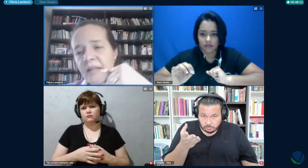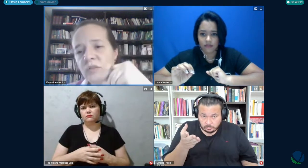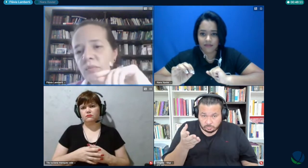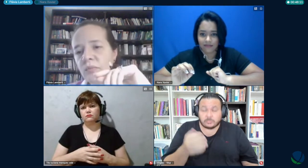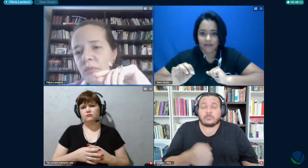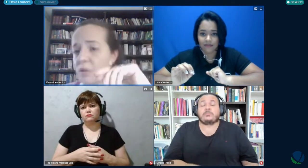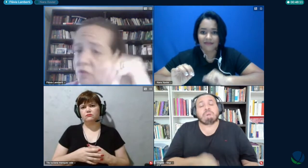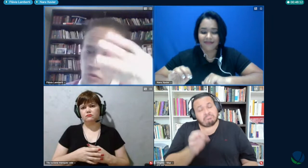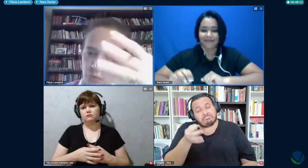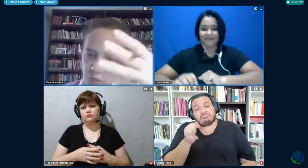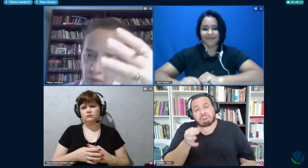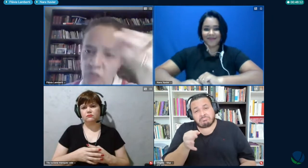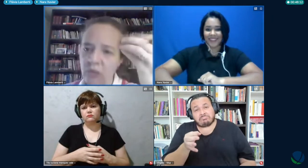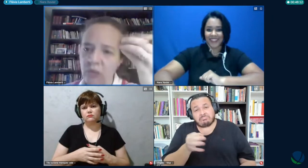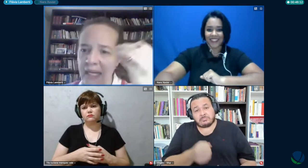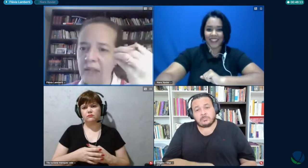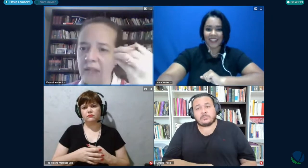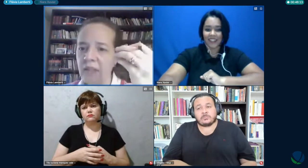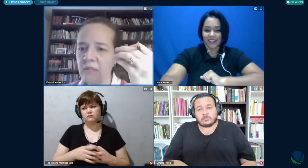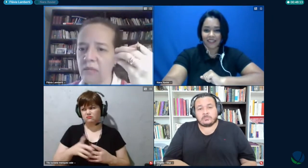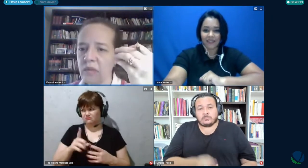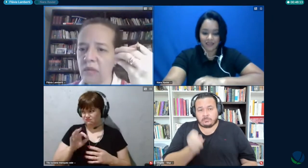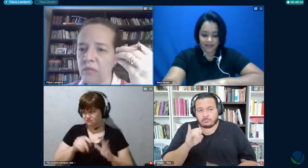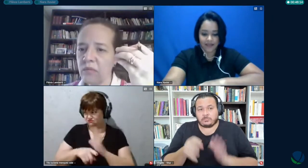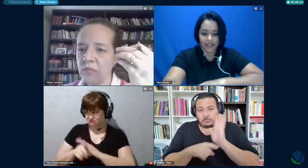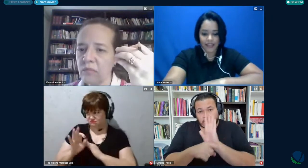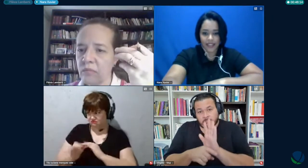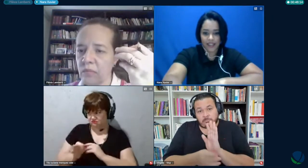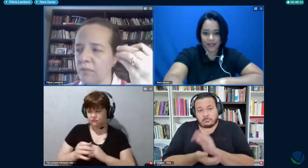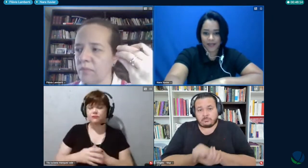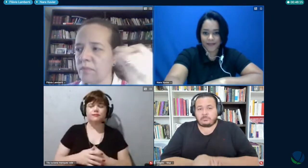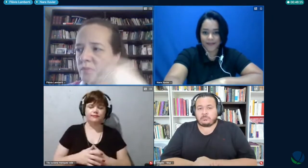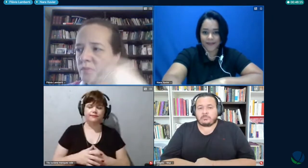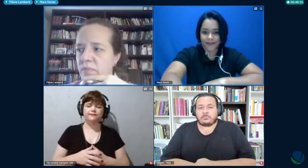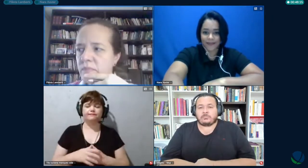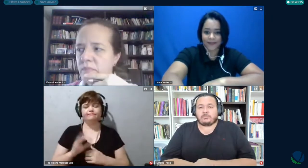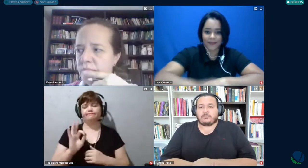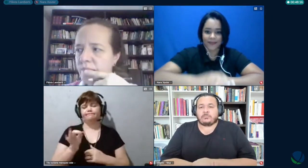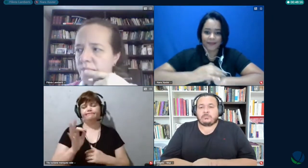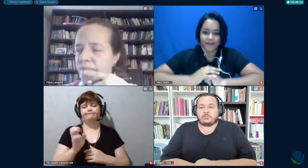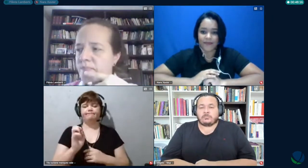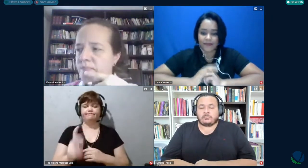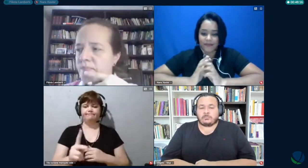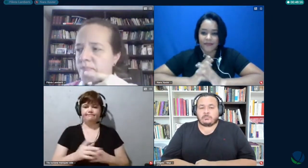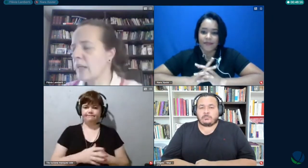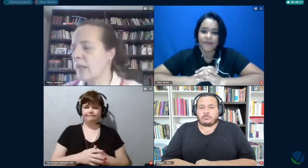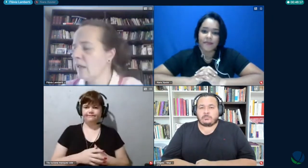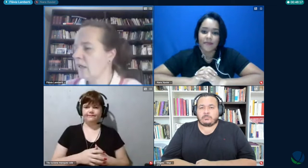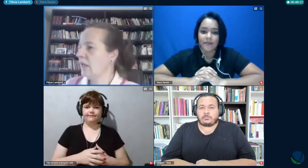Era isso. Se isso for ajudar, né? Tá certo.